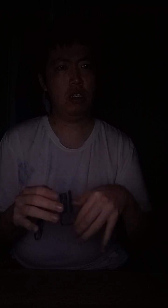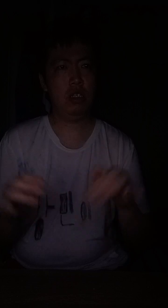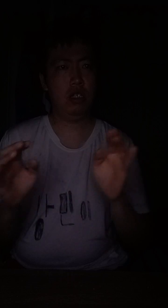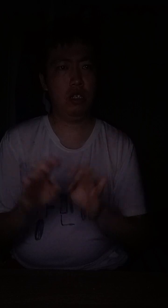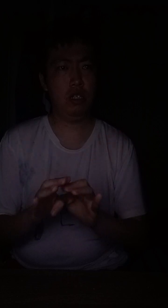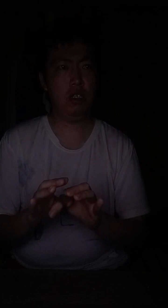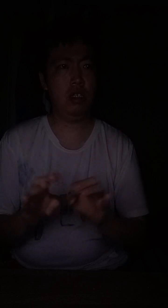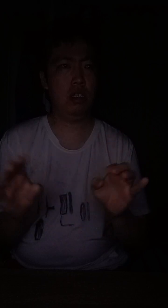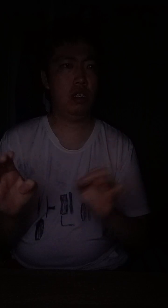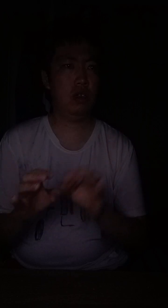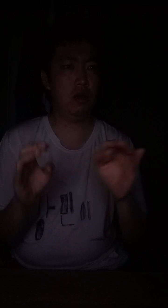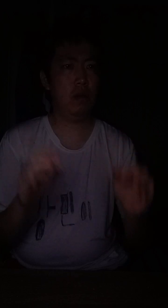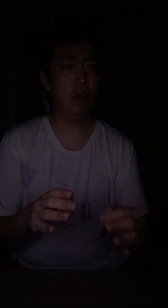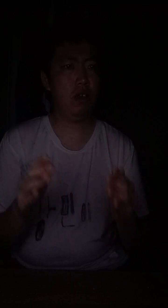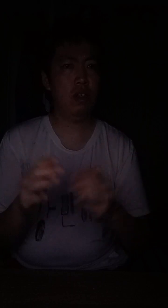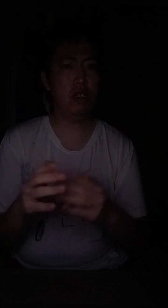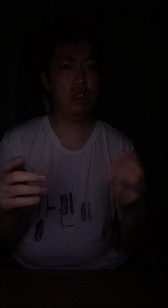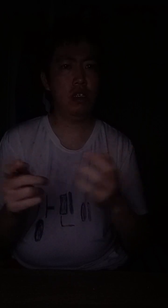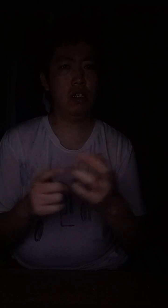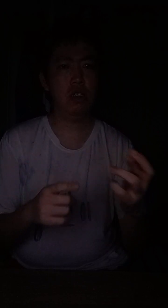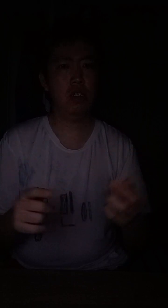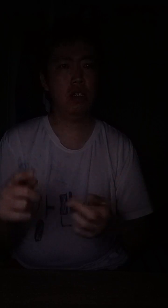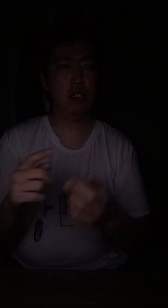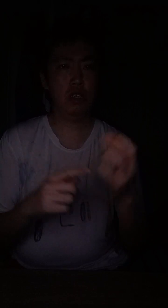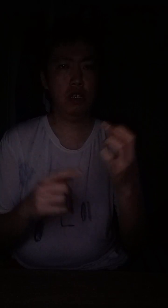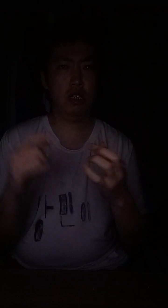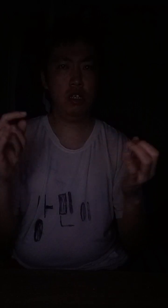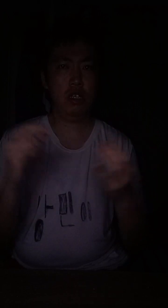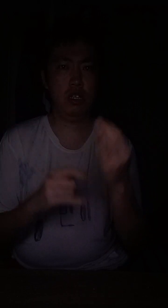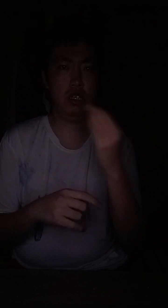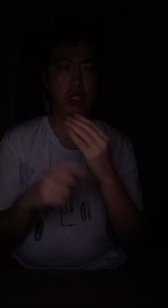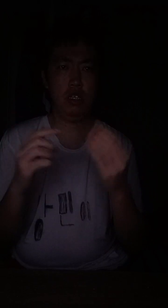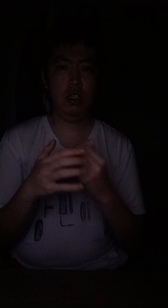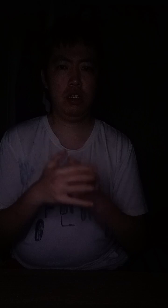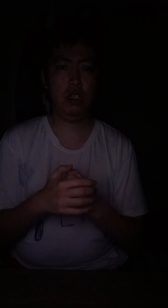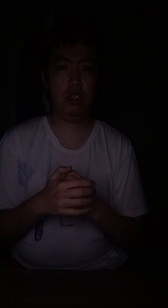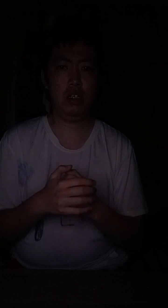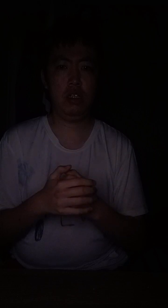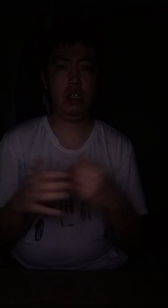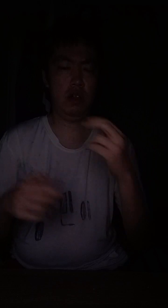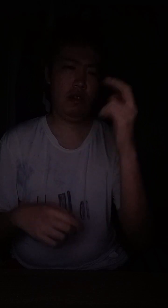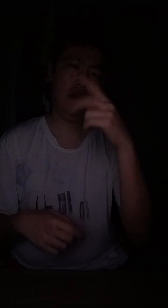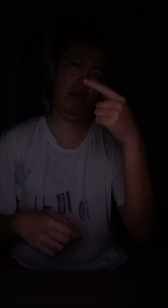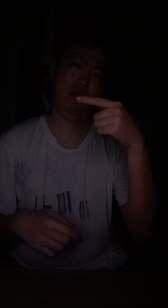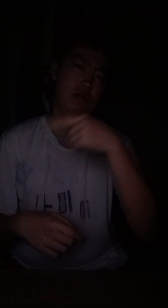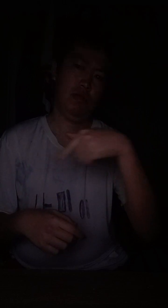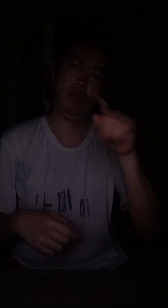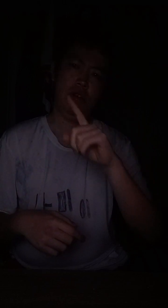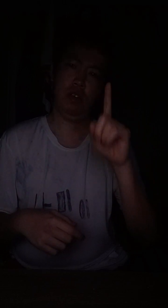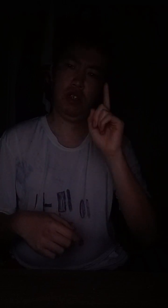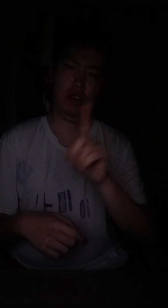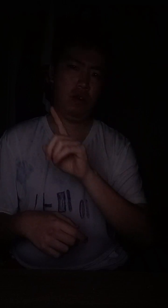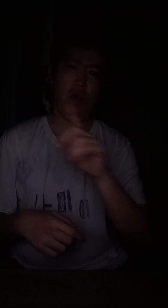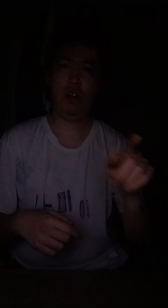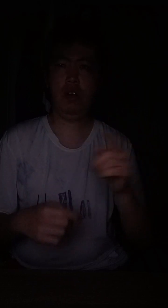사이트에 디올 파우치라고 제품명이 명확하게 나와 있습니다. 하지만 청문 보고서 재송부 시한이 오늘까지고